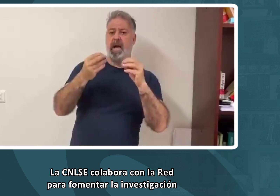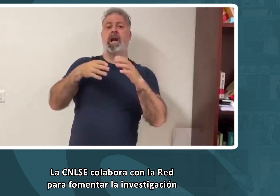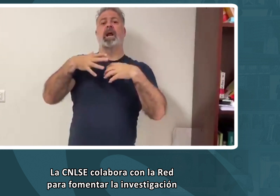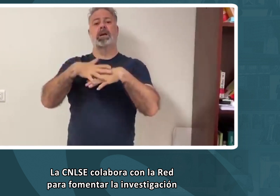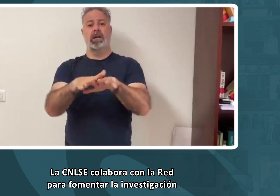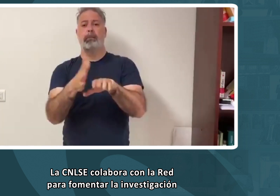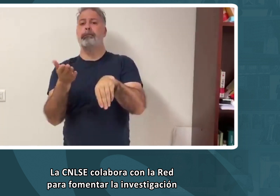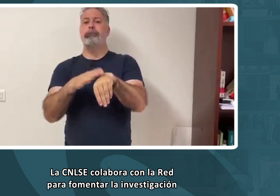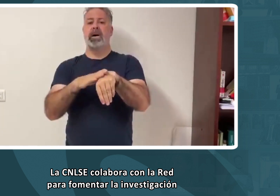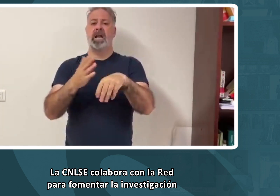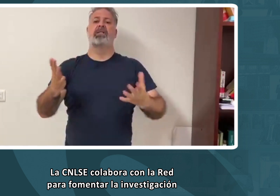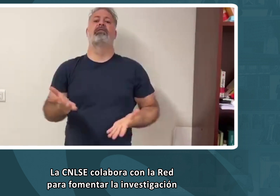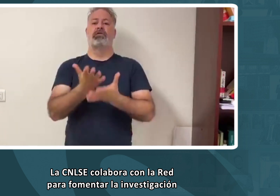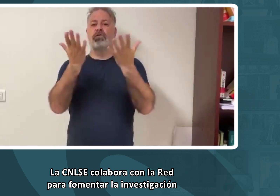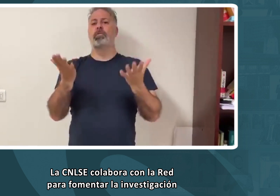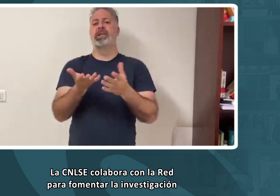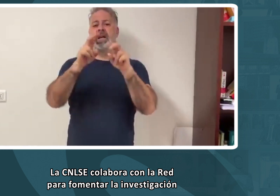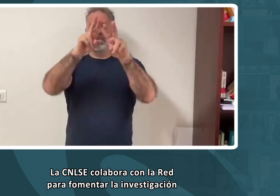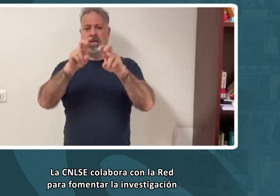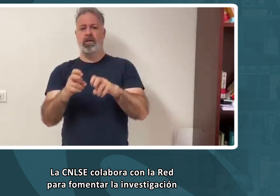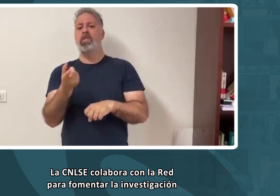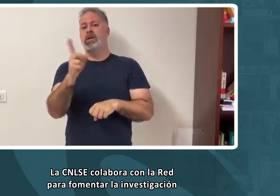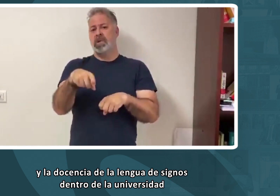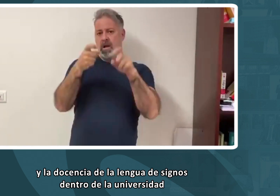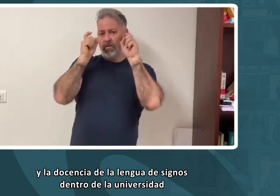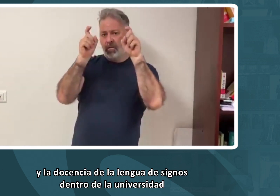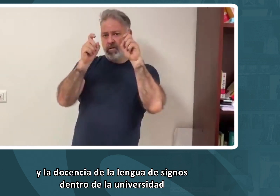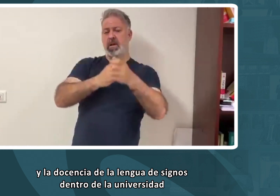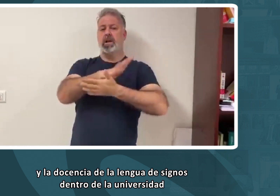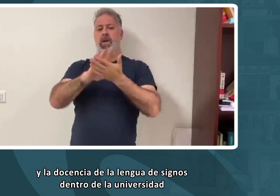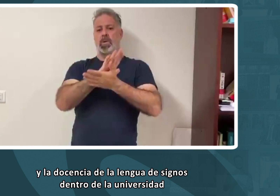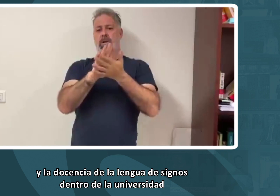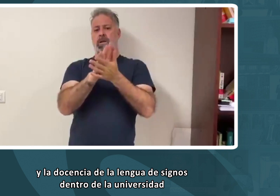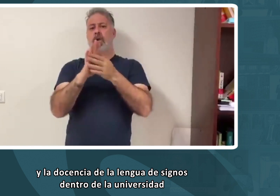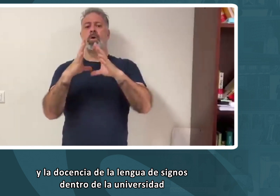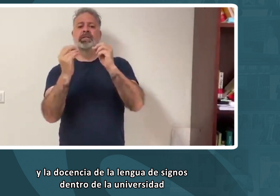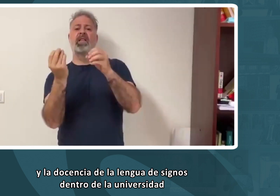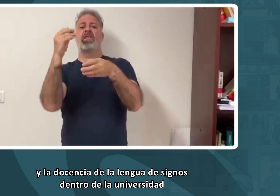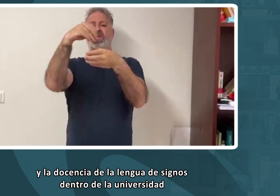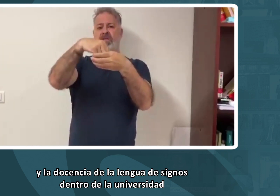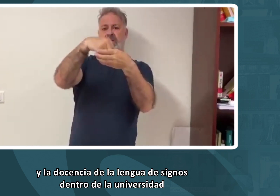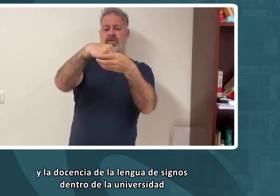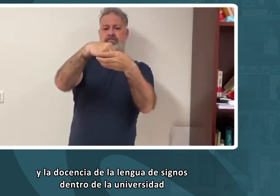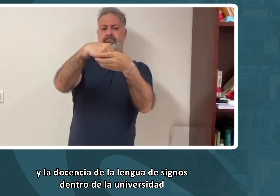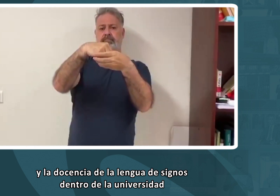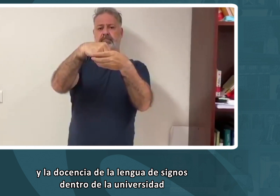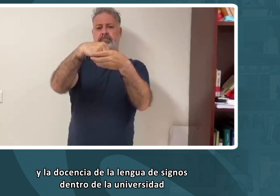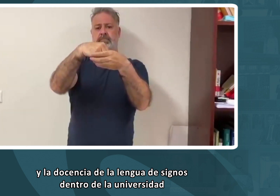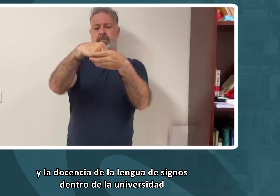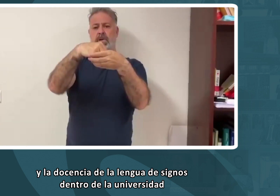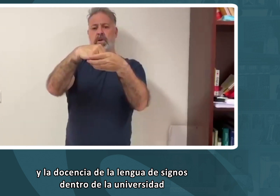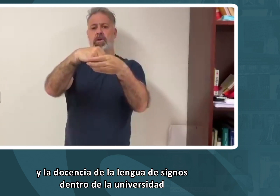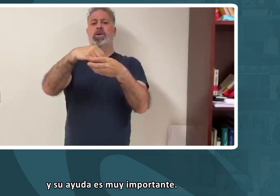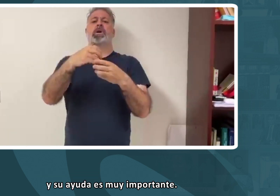CNELSE colabora con la red para fomentar la investigación y la docencia de la lengua de signos dentro de la